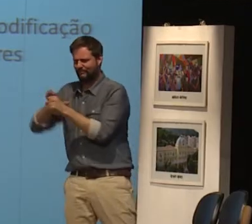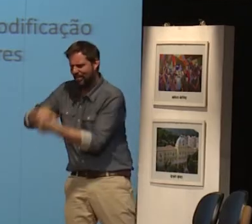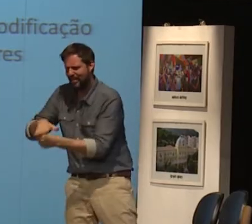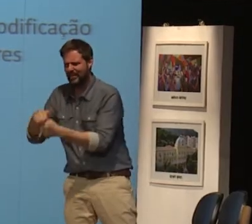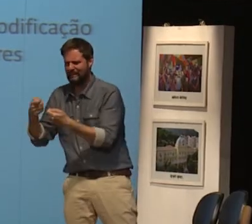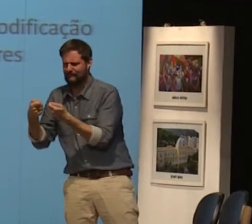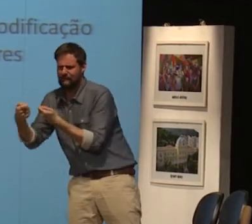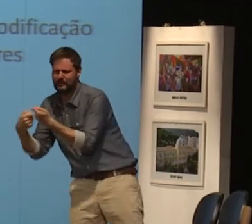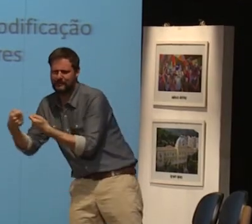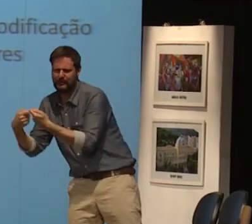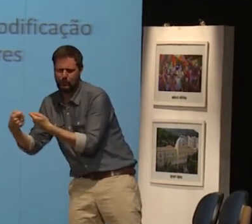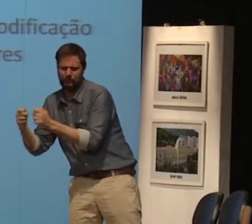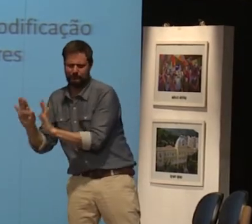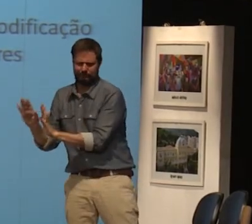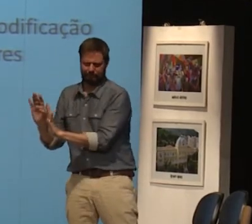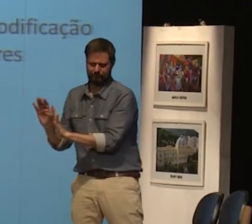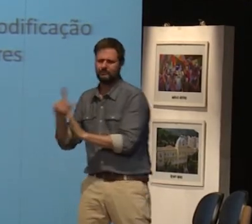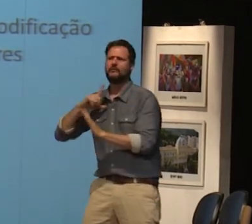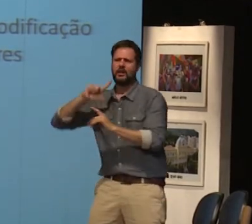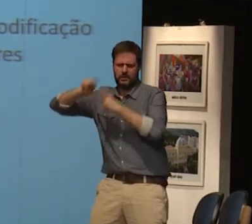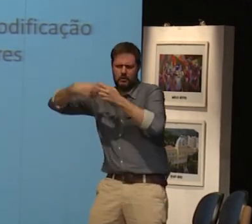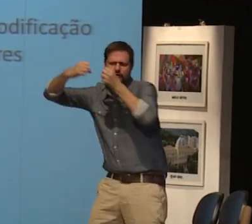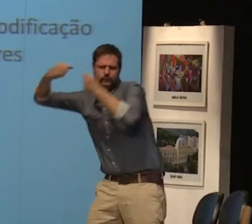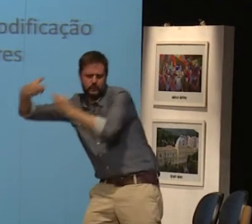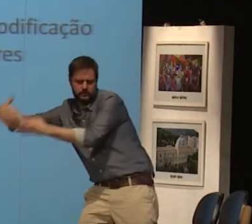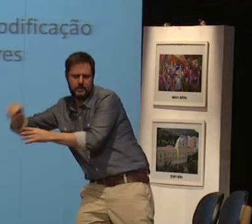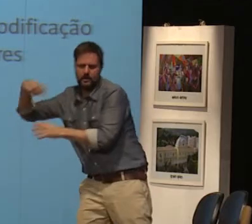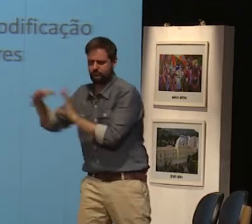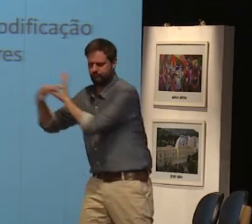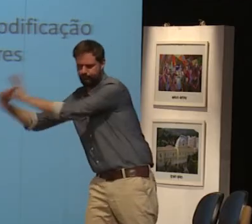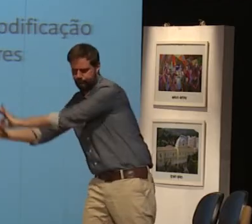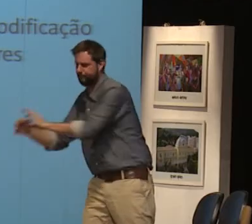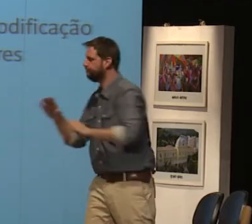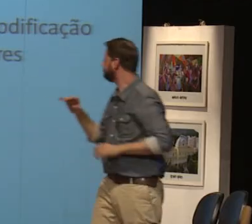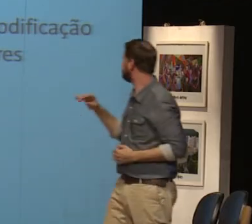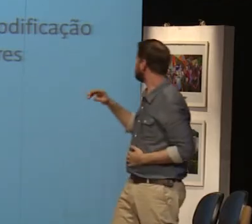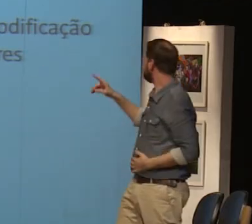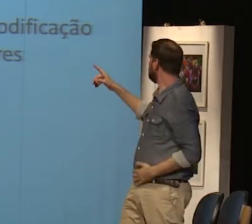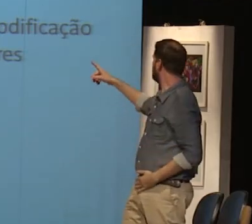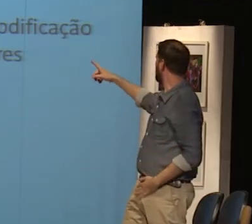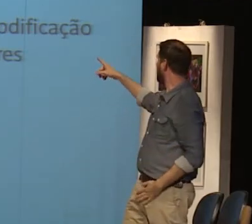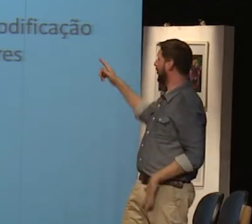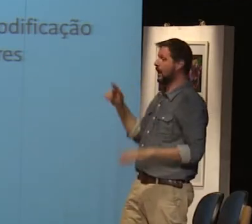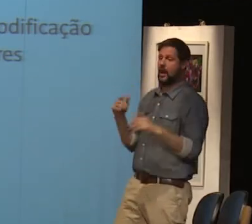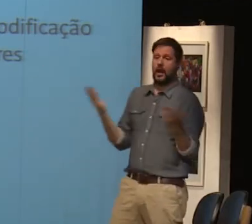estavam... Né, não queria que os surdos tivessem um acesso direto a essa questão.